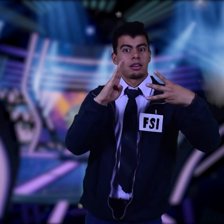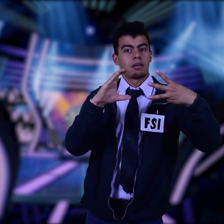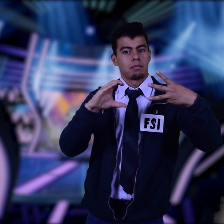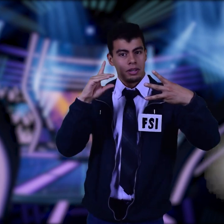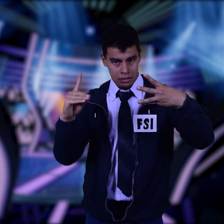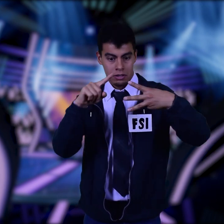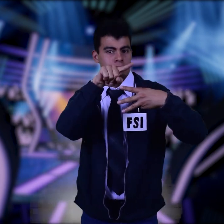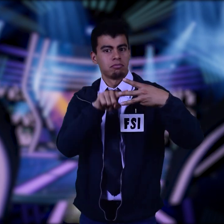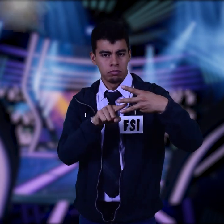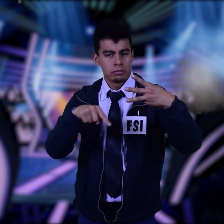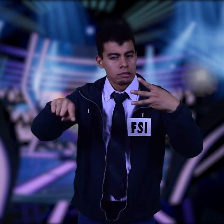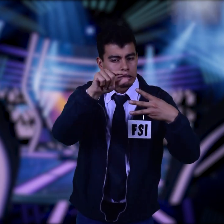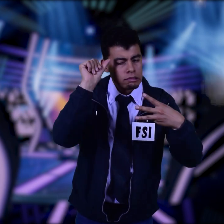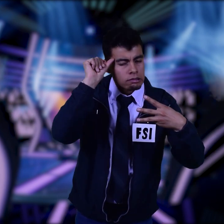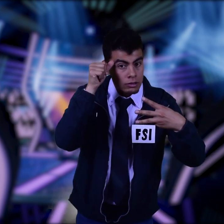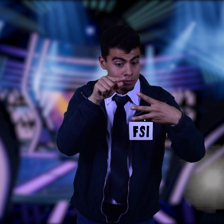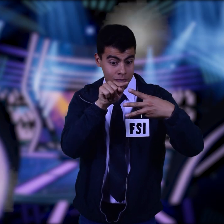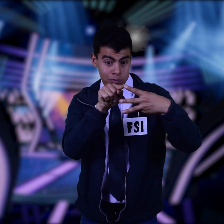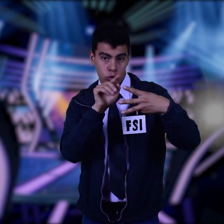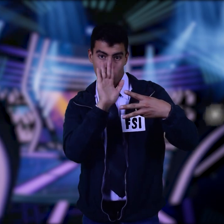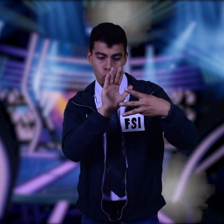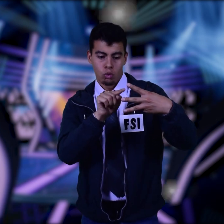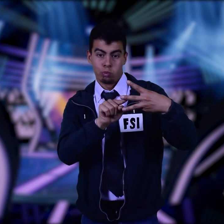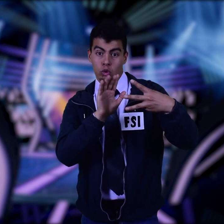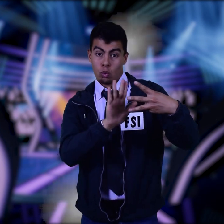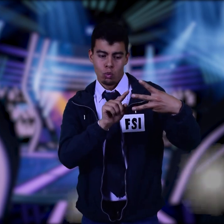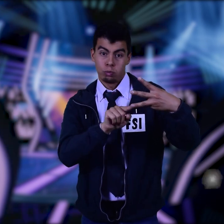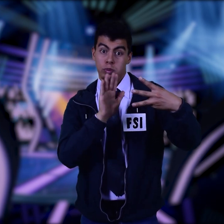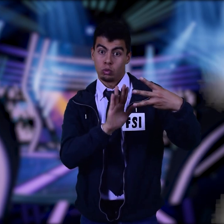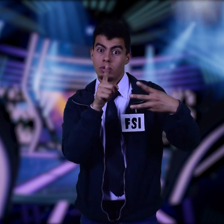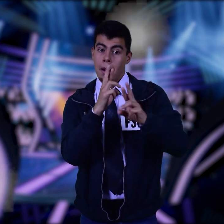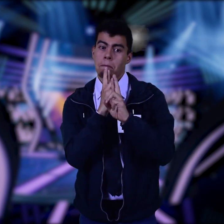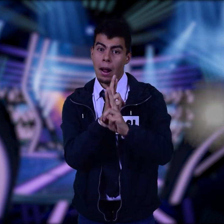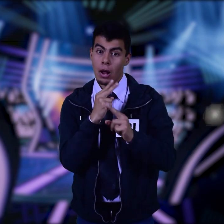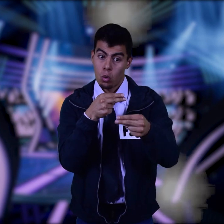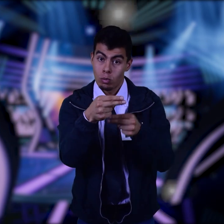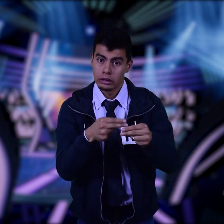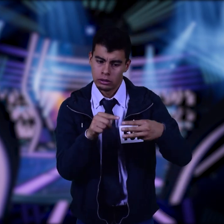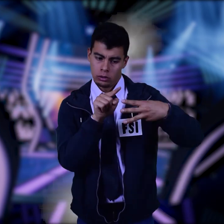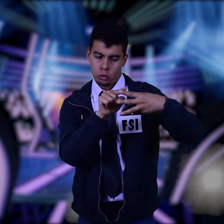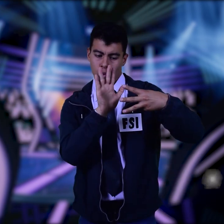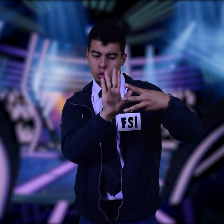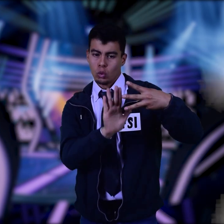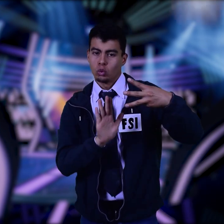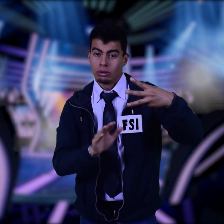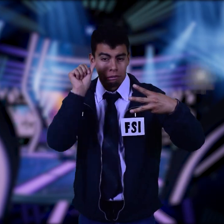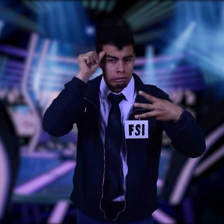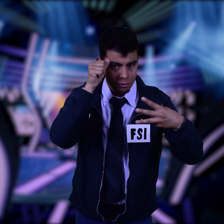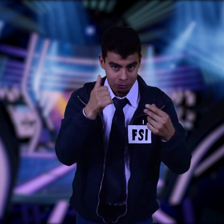opción múltiple para dar respuesta. Recuerden que pueden dejar en los comentarios la respuesta a cada una de las preguntas y